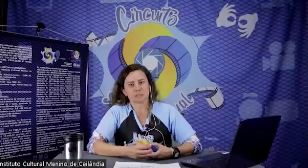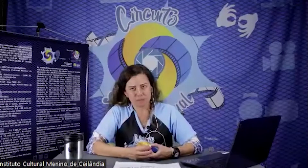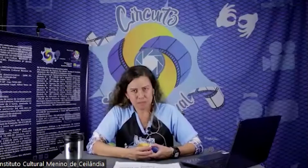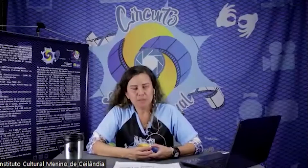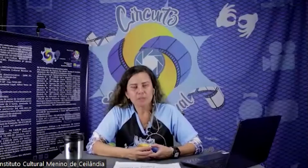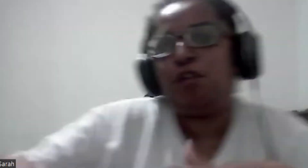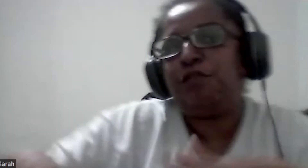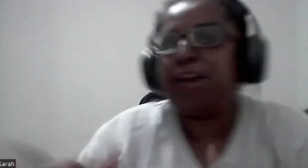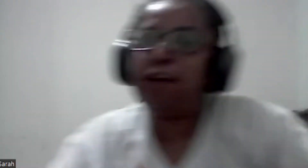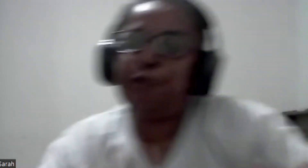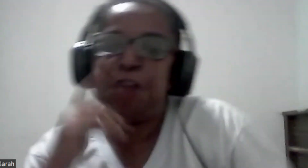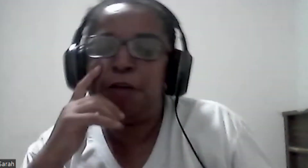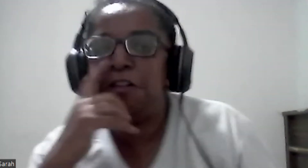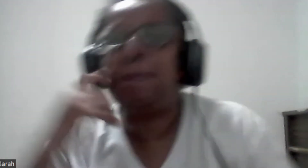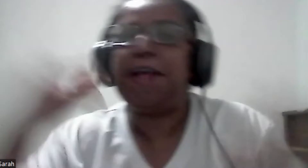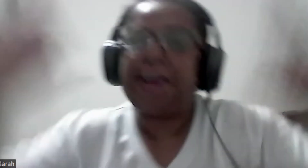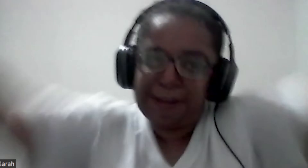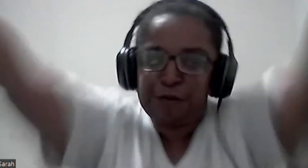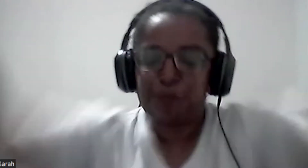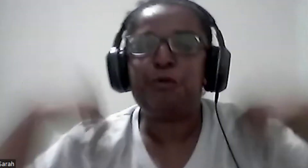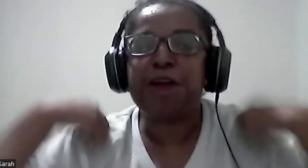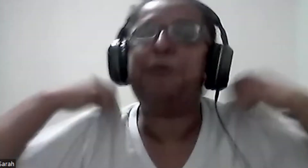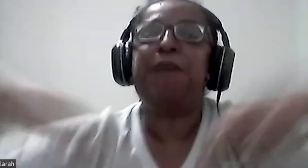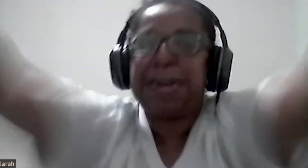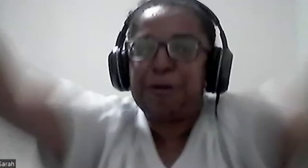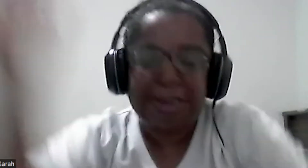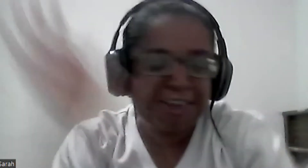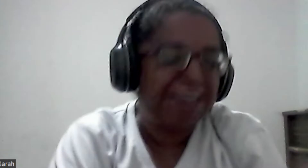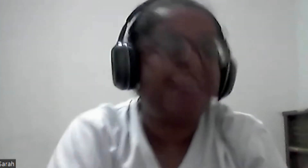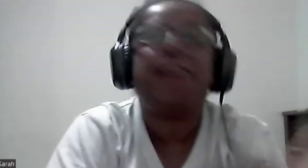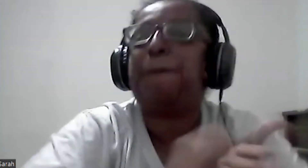Fica nervoso, aí você espera aí, vamos escutar. E aqui o caderninho,